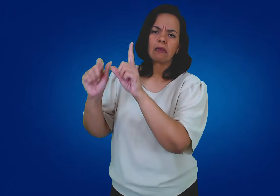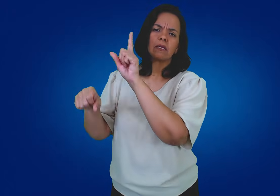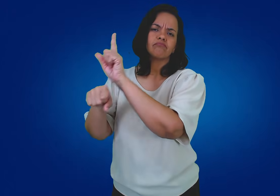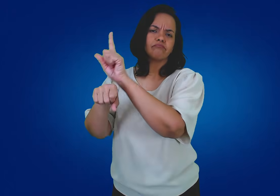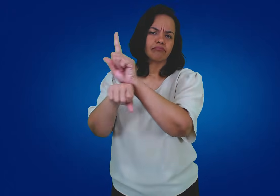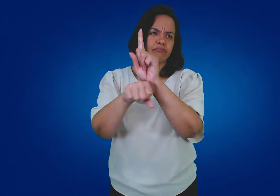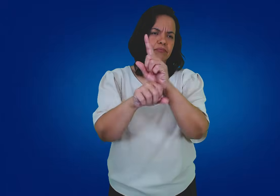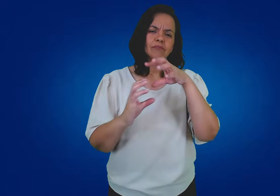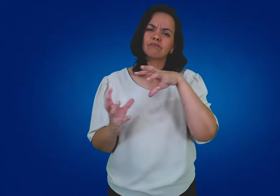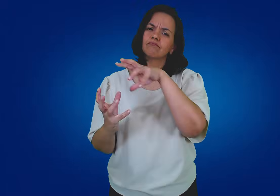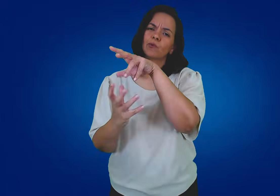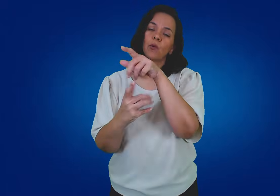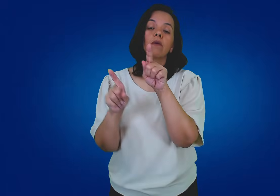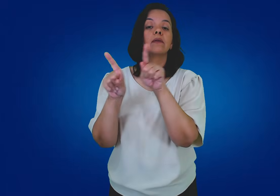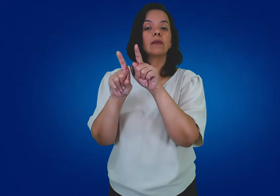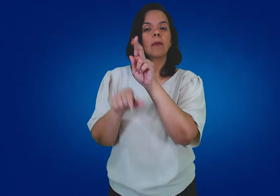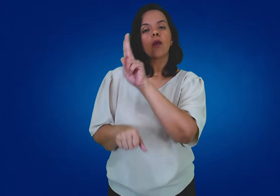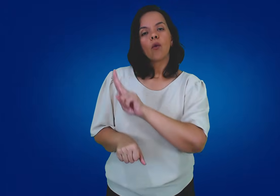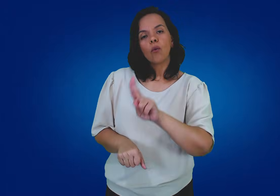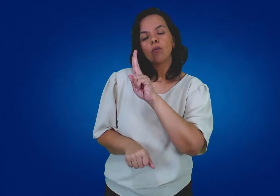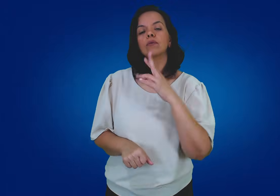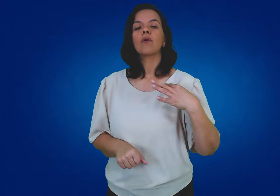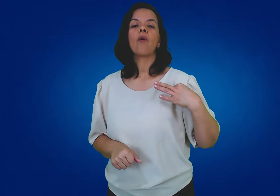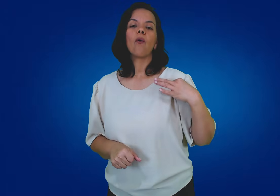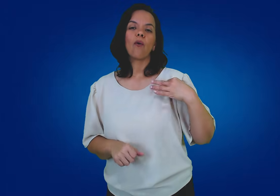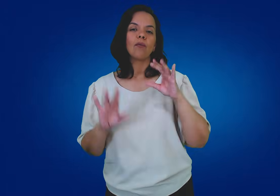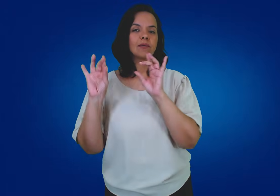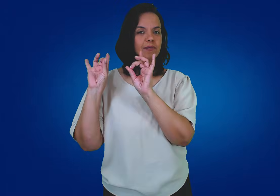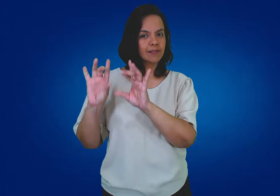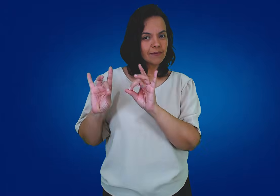Outras igrejas também usam roupas especiais.